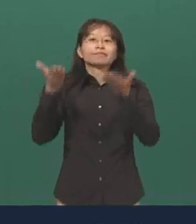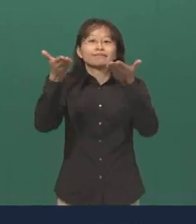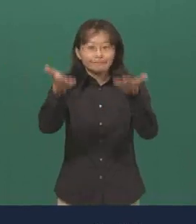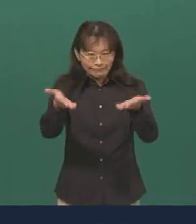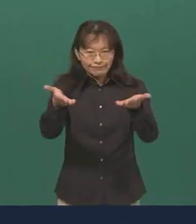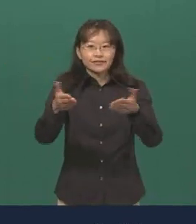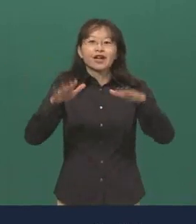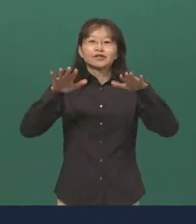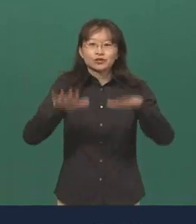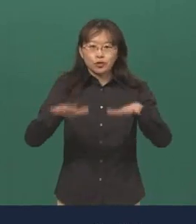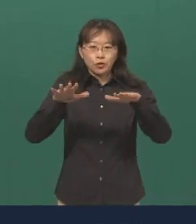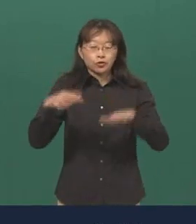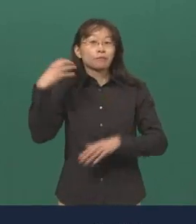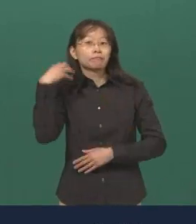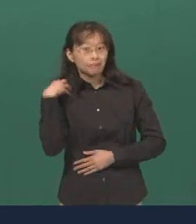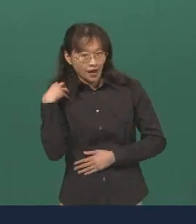です。